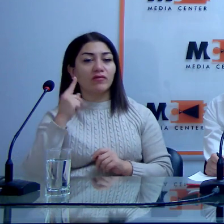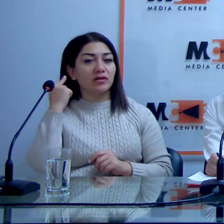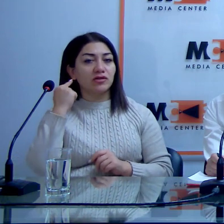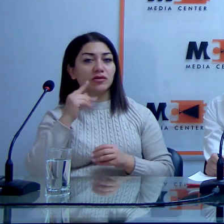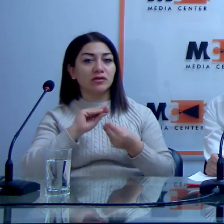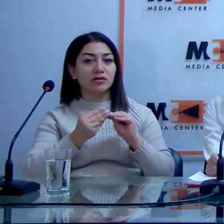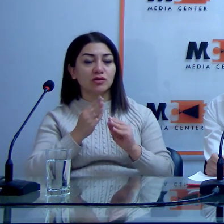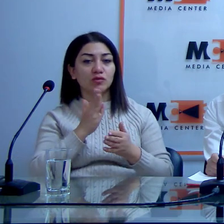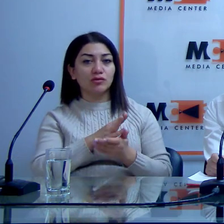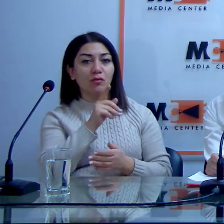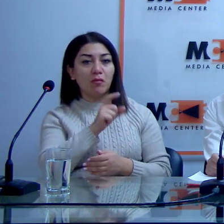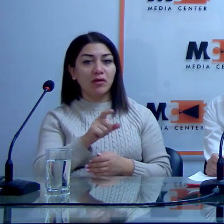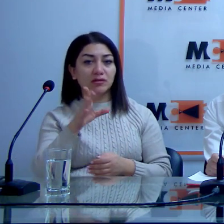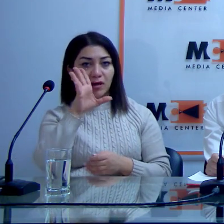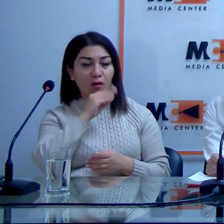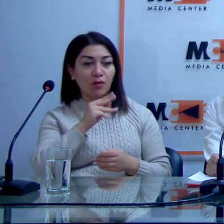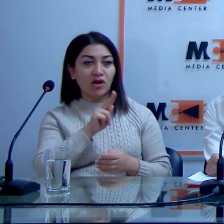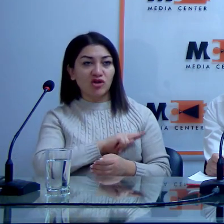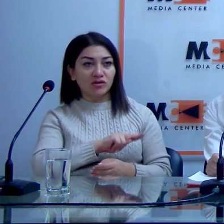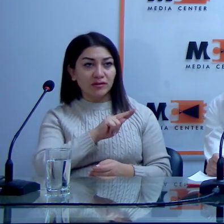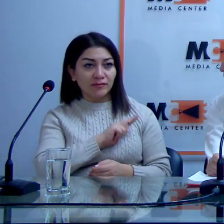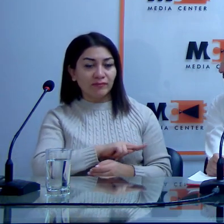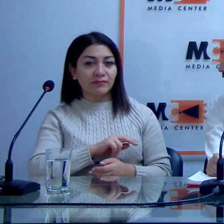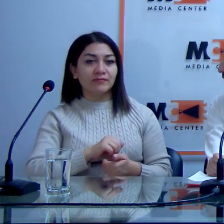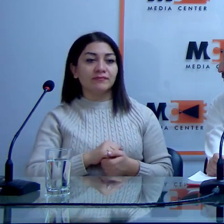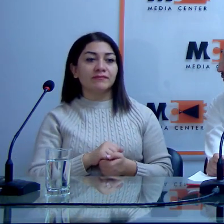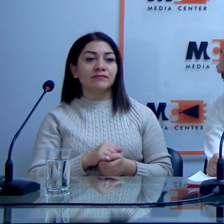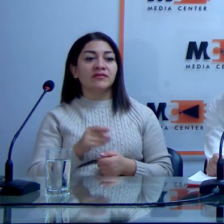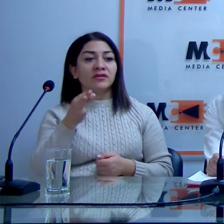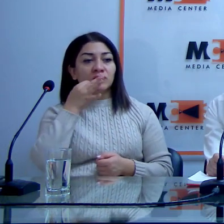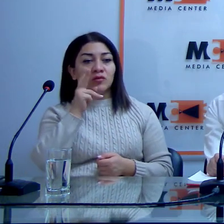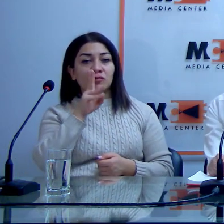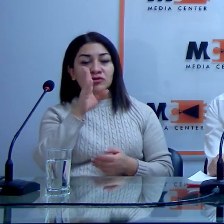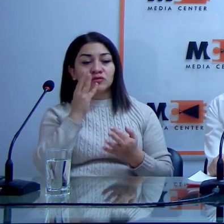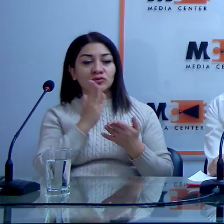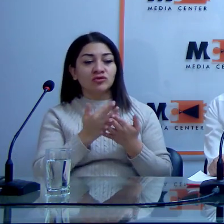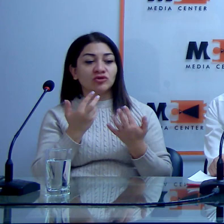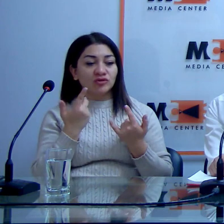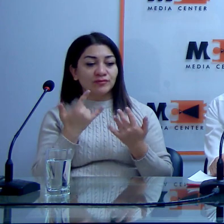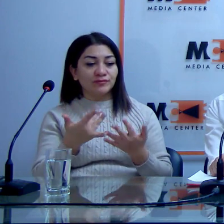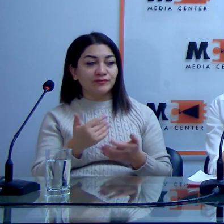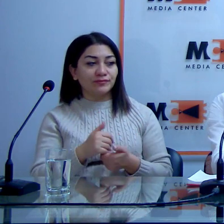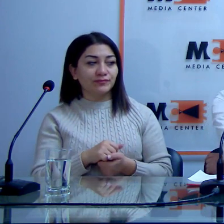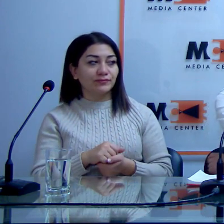խնդիրներ ունեցող անձանց հետ աշխատելու կարողություններ եւ հմտություններ, եւ